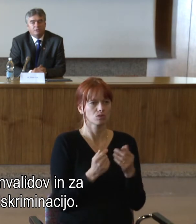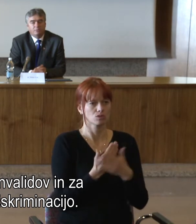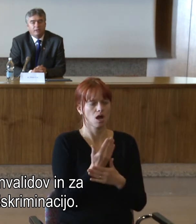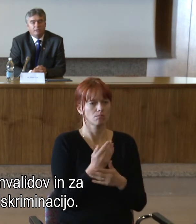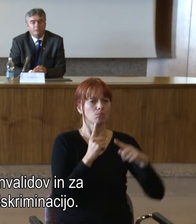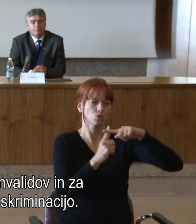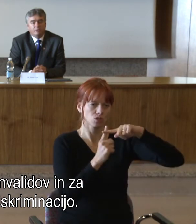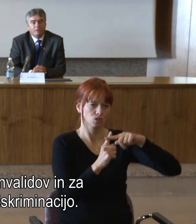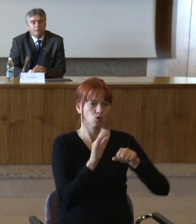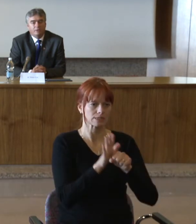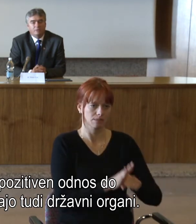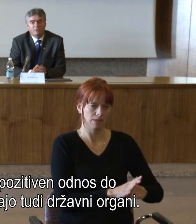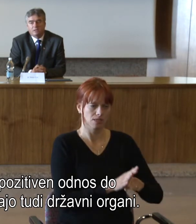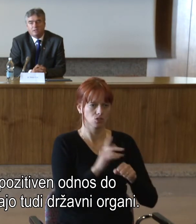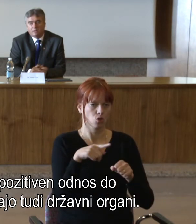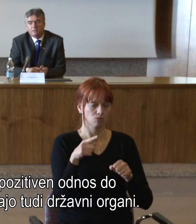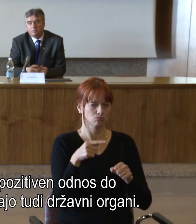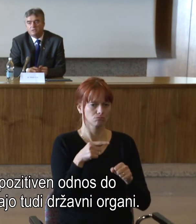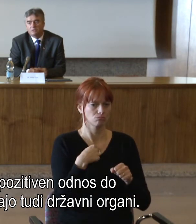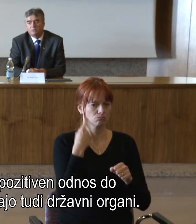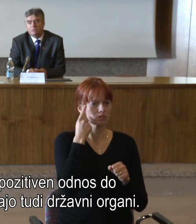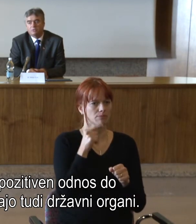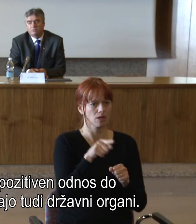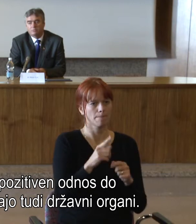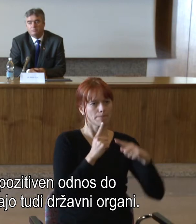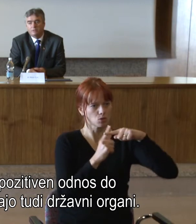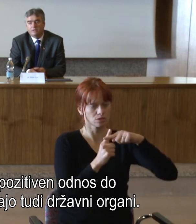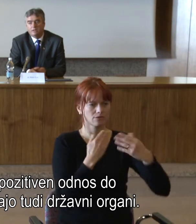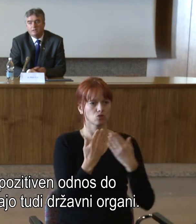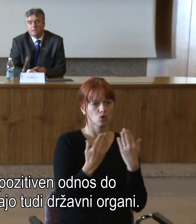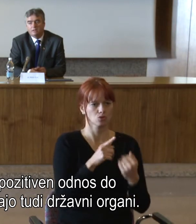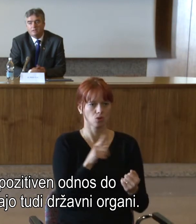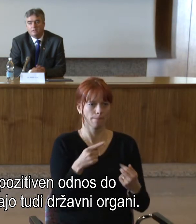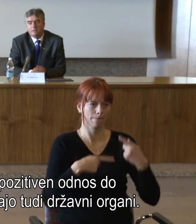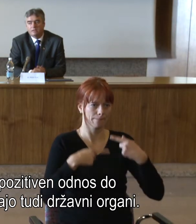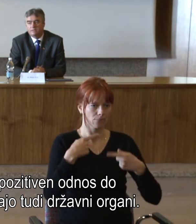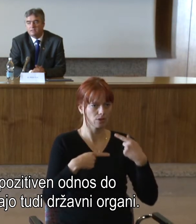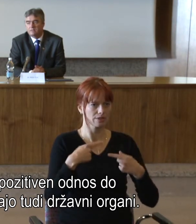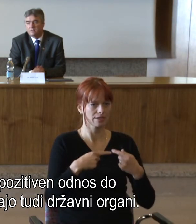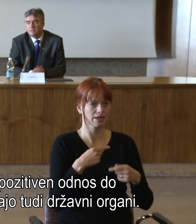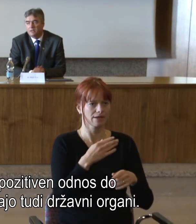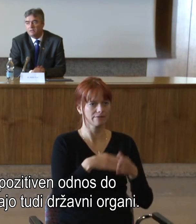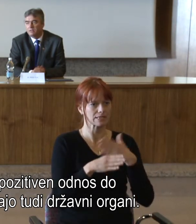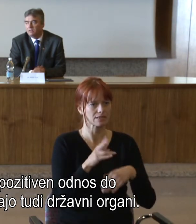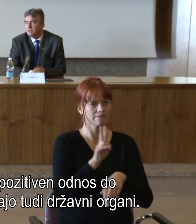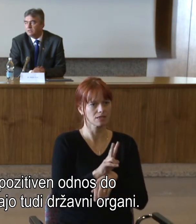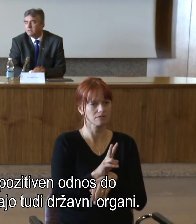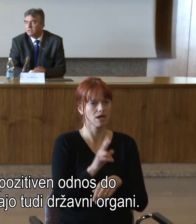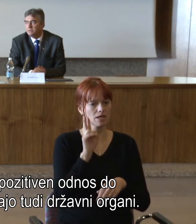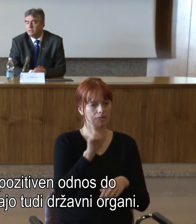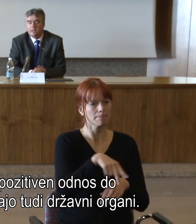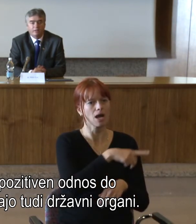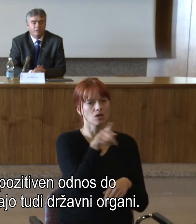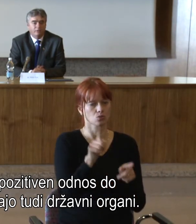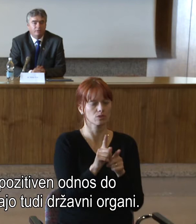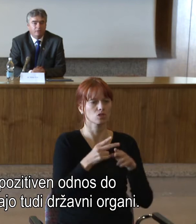pozitivno diskriminacijo. In jaz mislim, da tak pozitivni odnos do politike invalidskega varstva imajo tudi